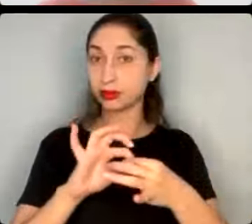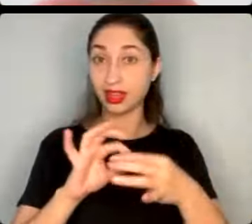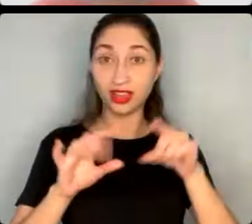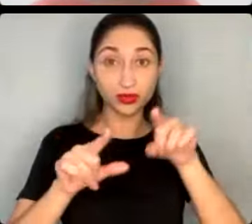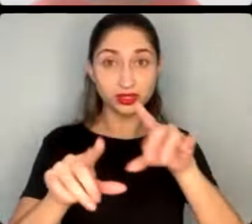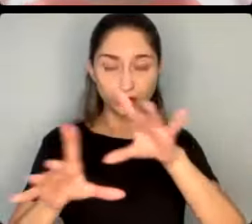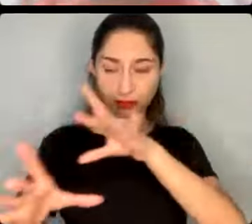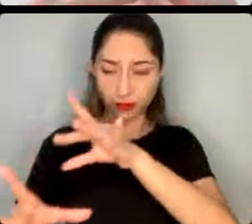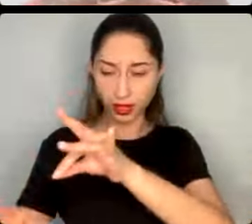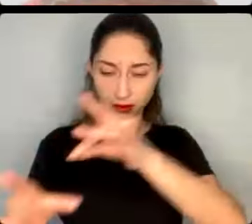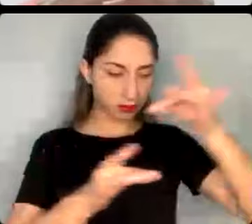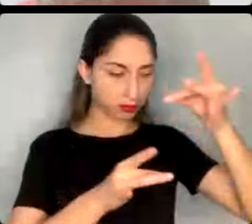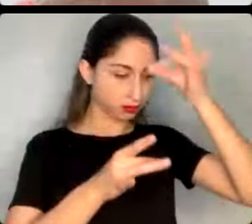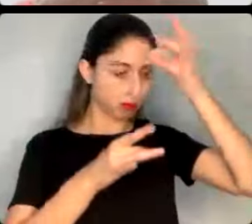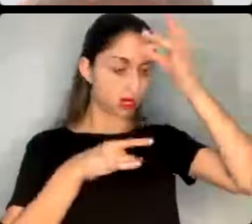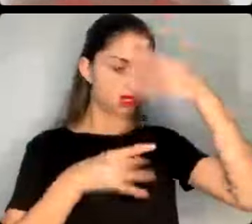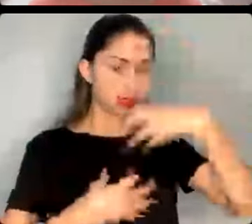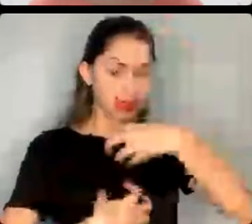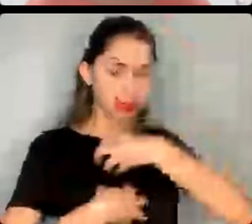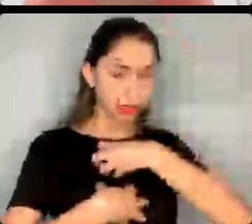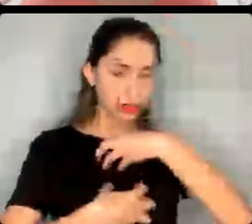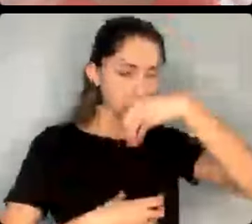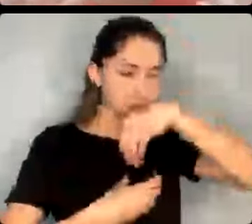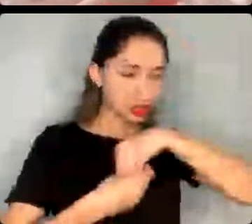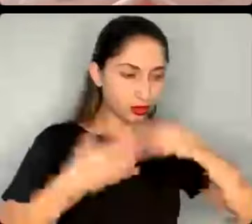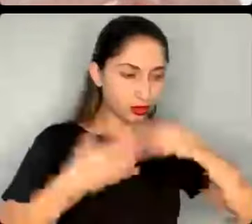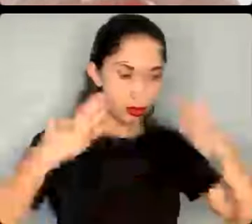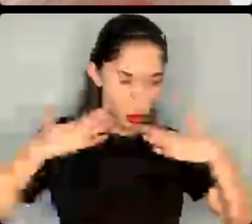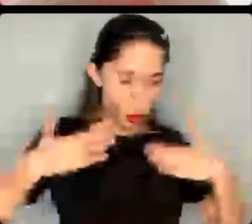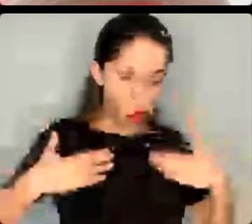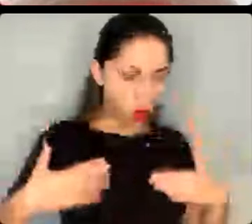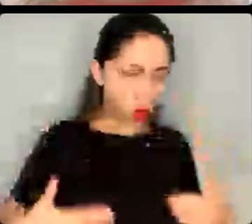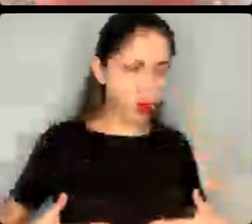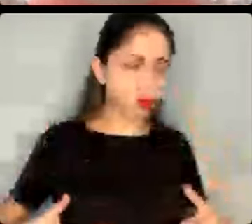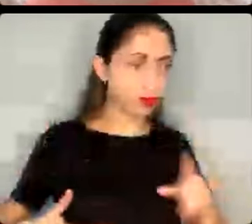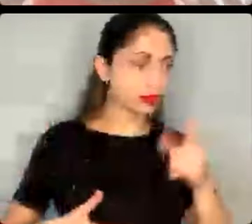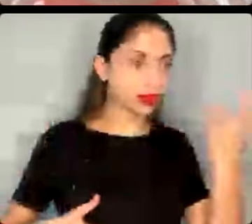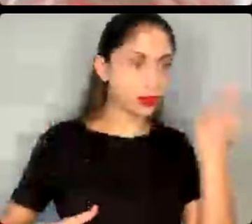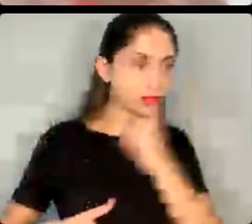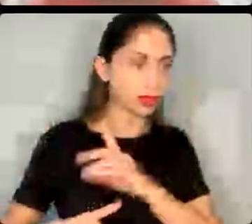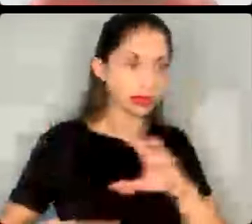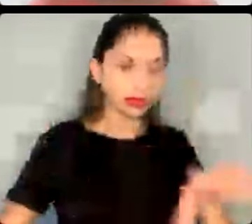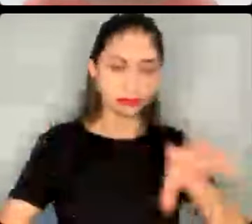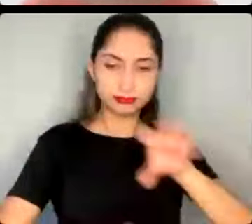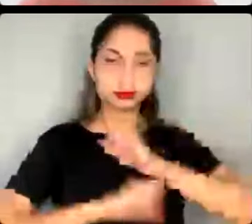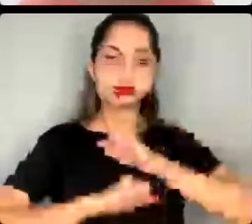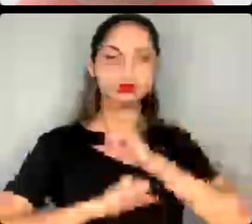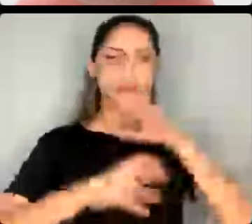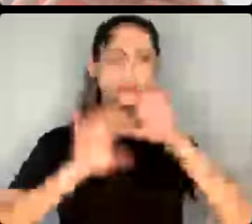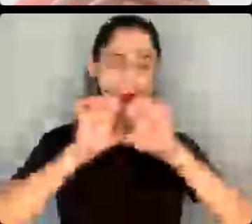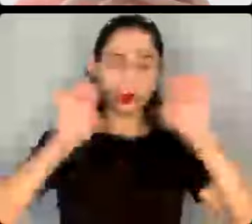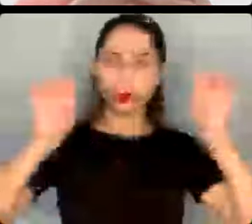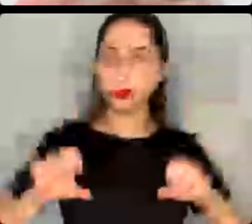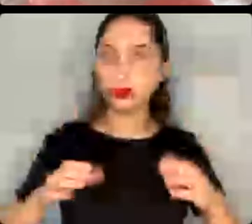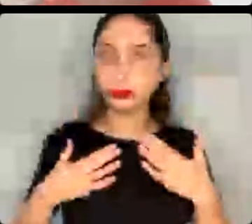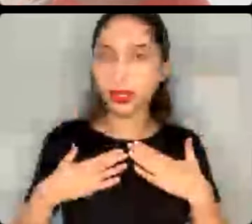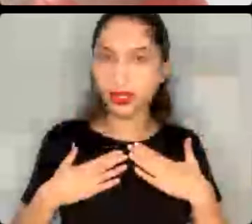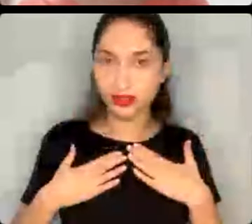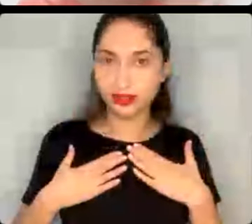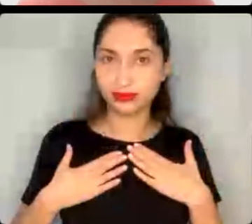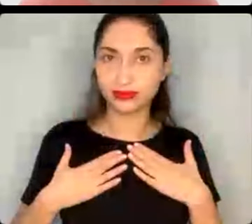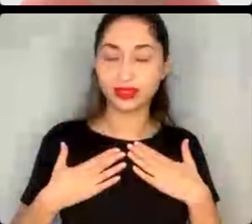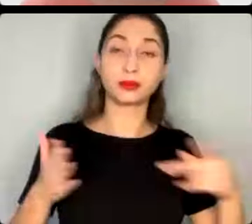corpo, e você vai criando um apoderamento mesmo, né? Da sua estrutura a partir